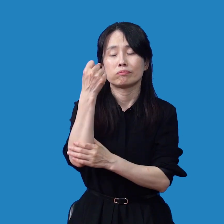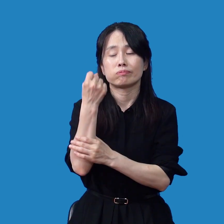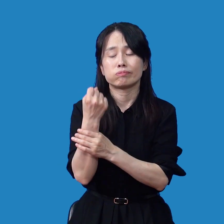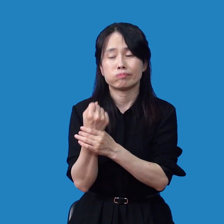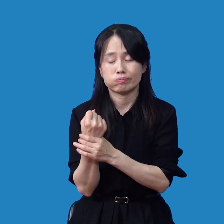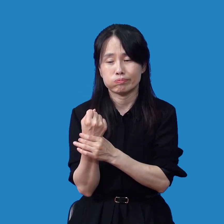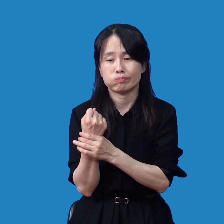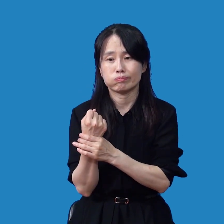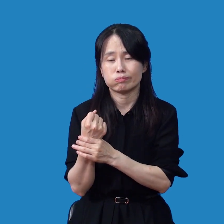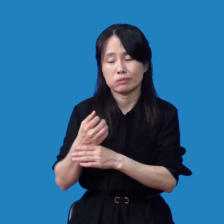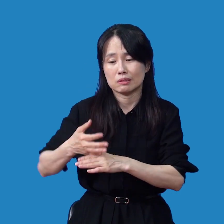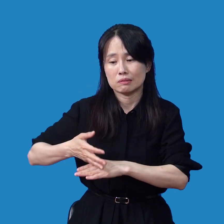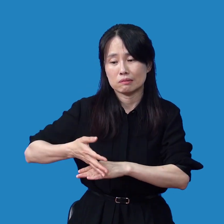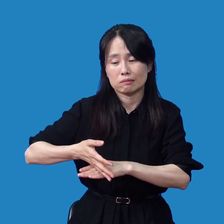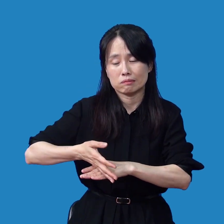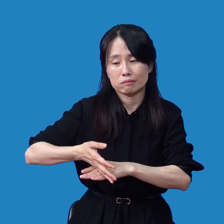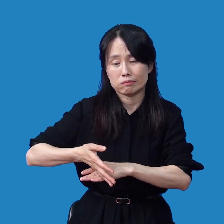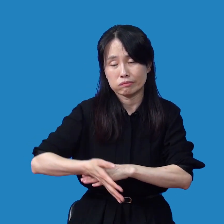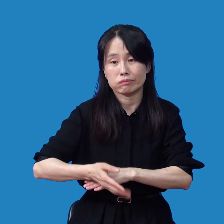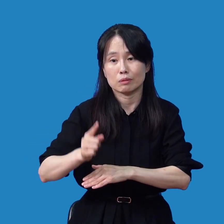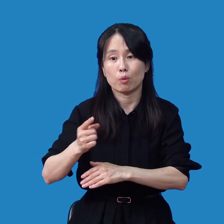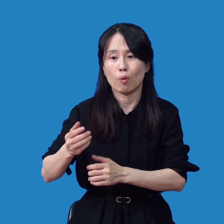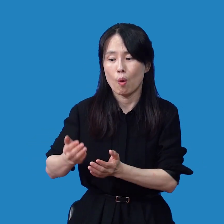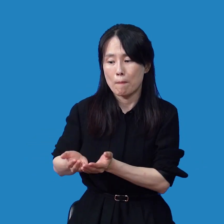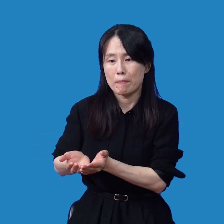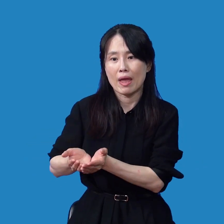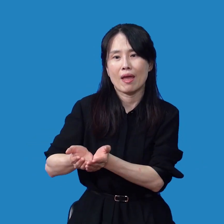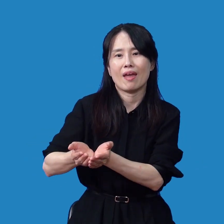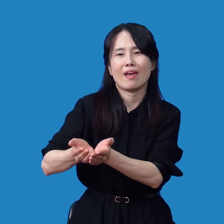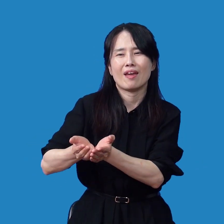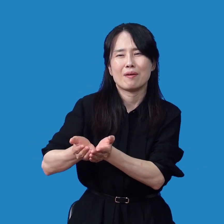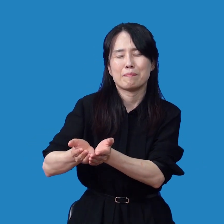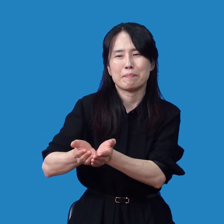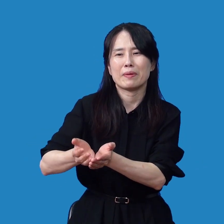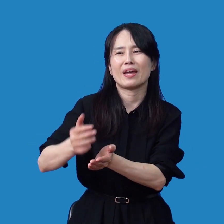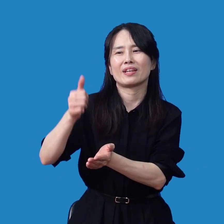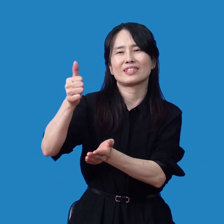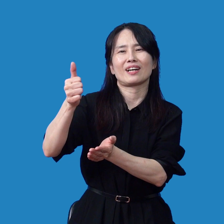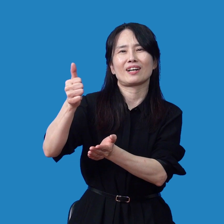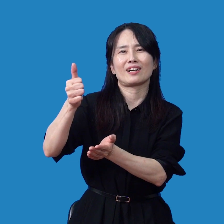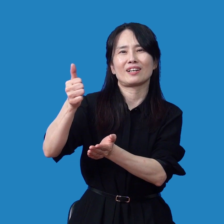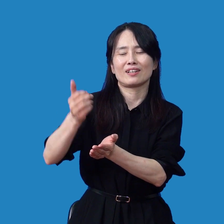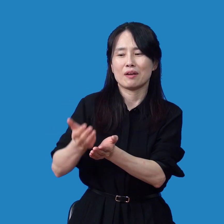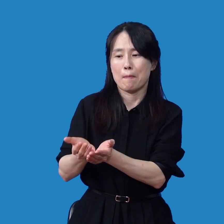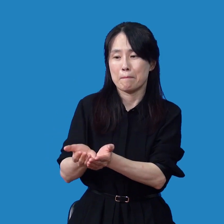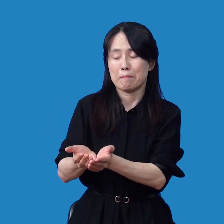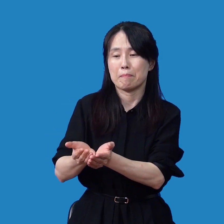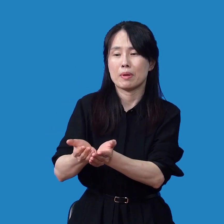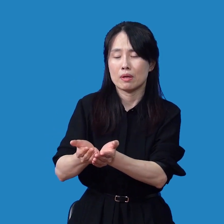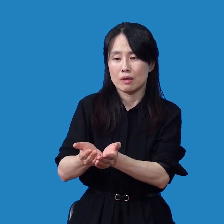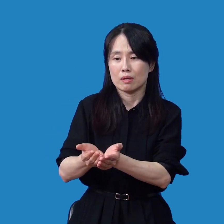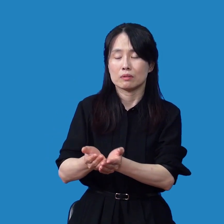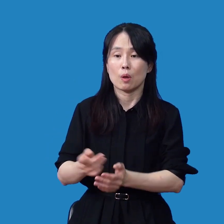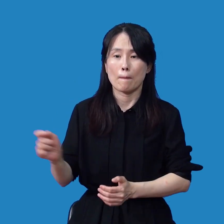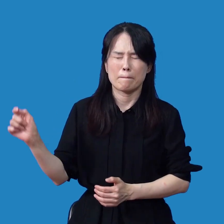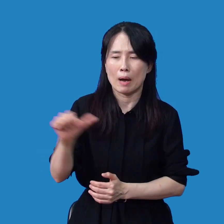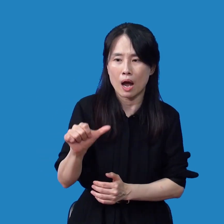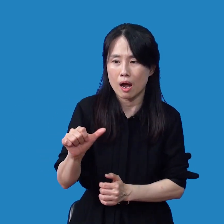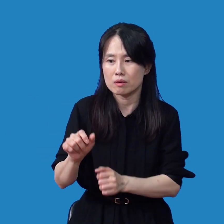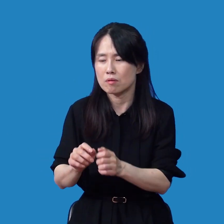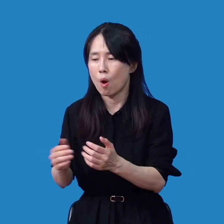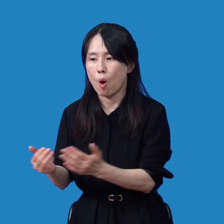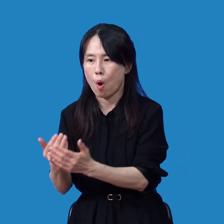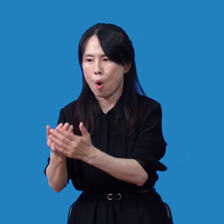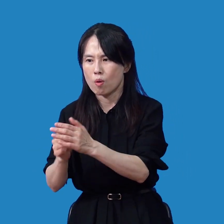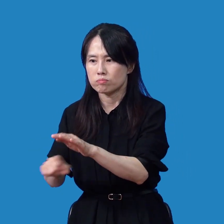빠진 영국 함선 스프라이즈호의 함장입니다. 그는 이제 빠르고 최신식 무기로